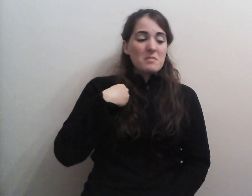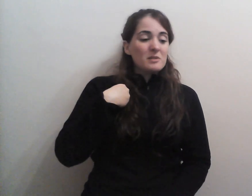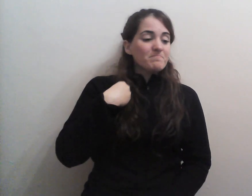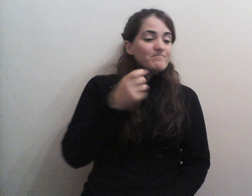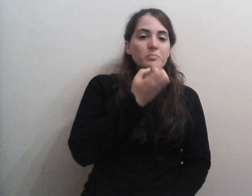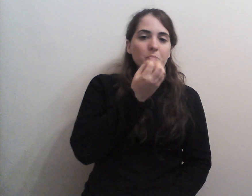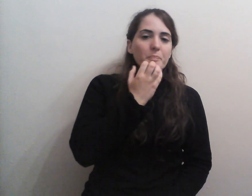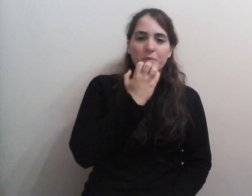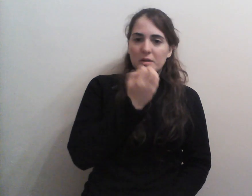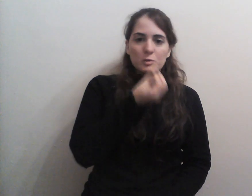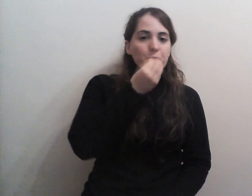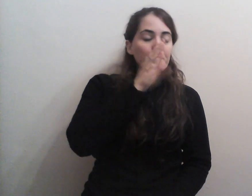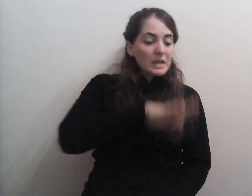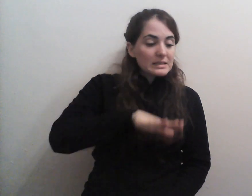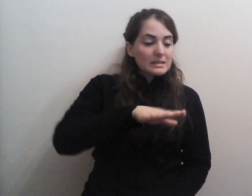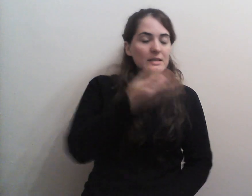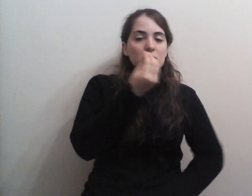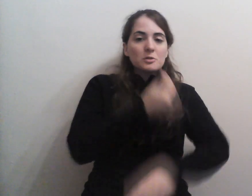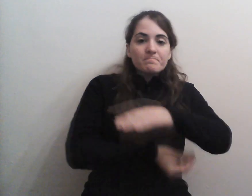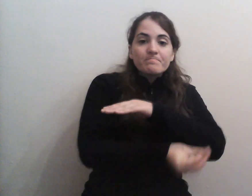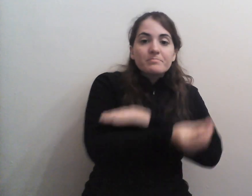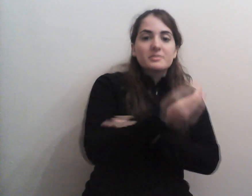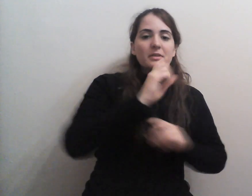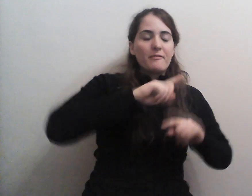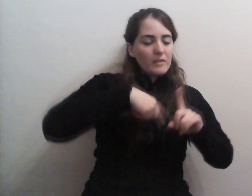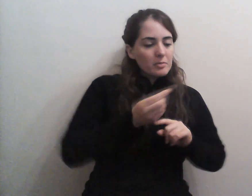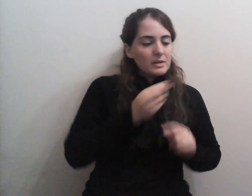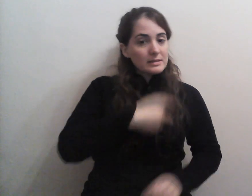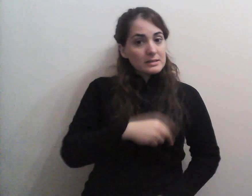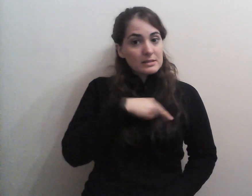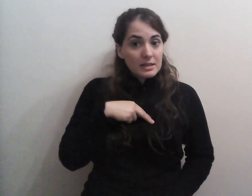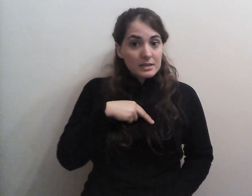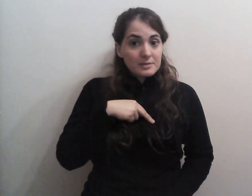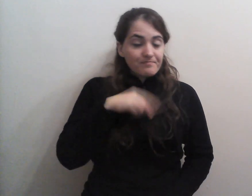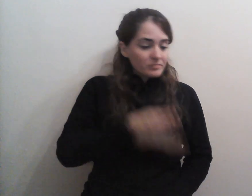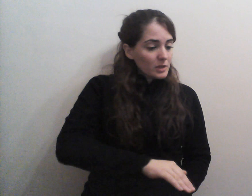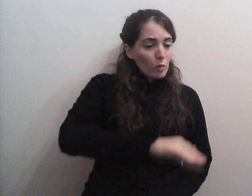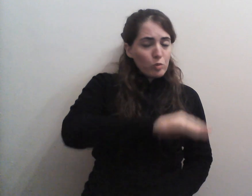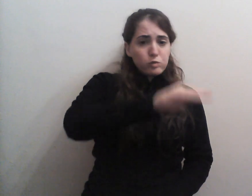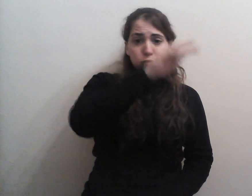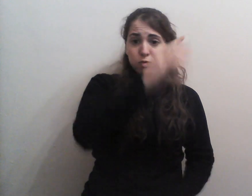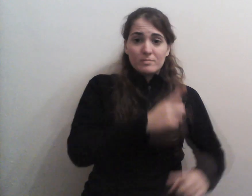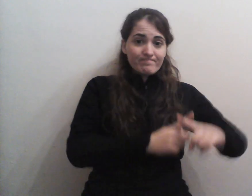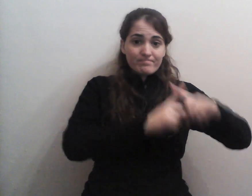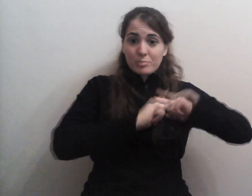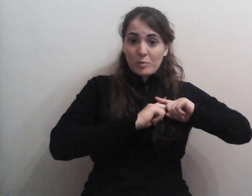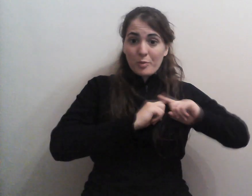Señor. Muchos de ellos acaban colocando su fe en el Señor. Mientras que gente como yo, que nacimos pues en un contexto, a lo mejor